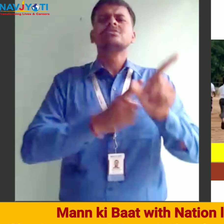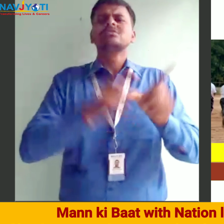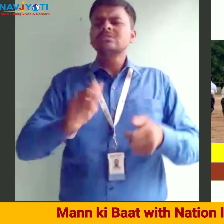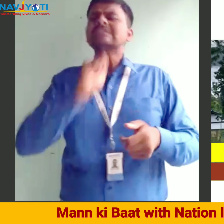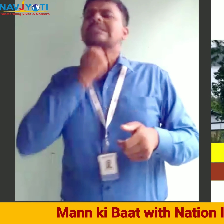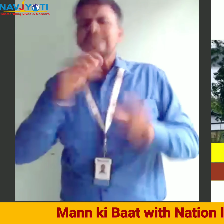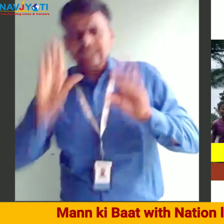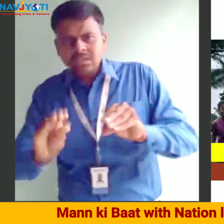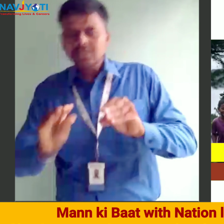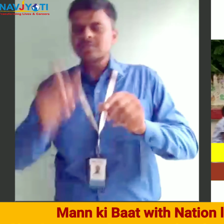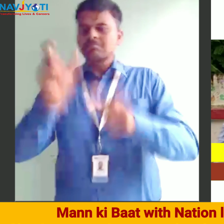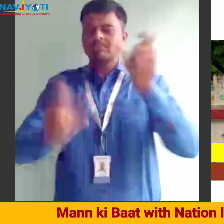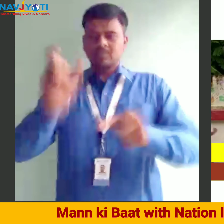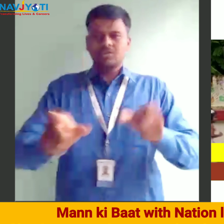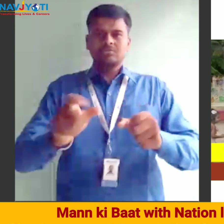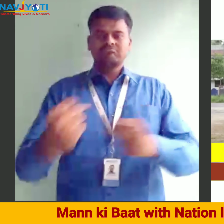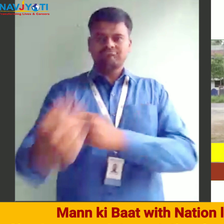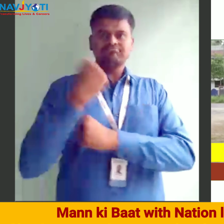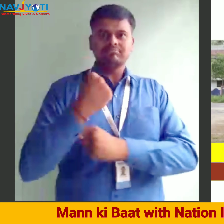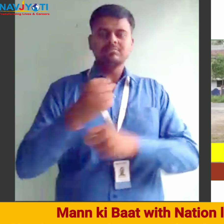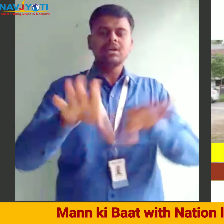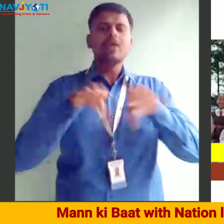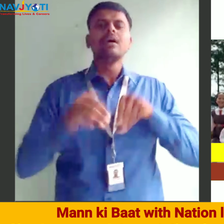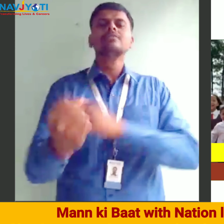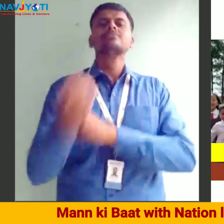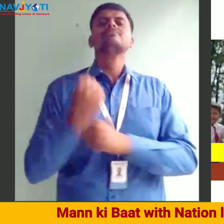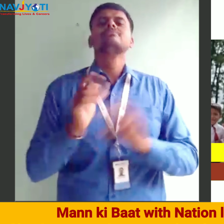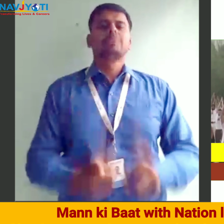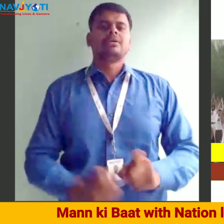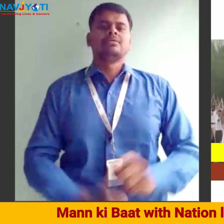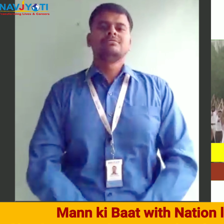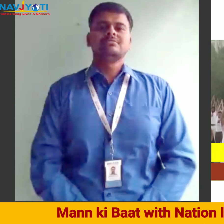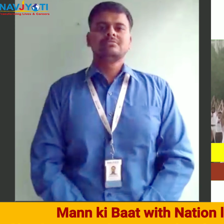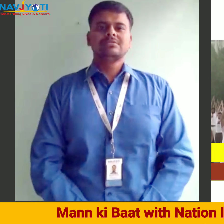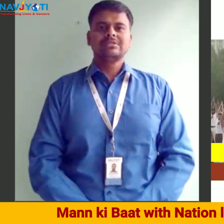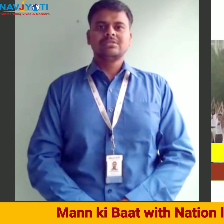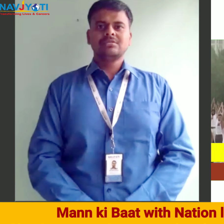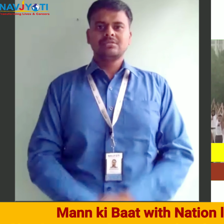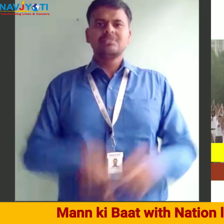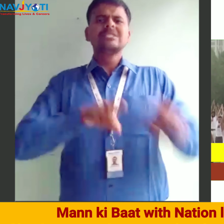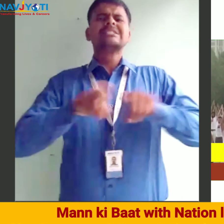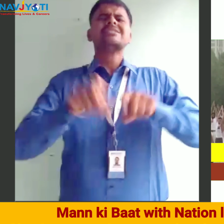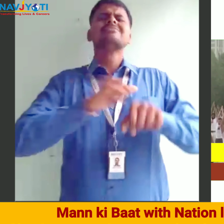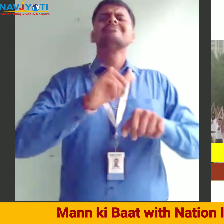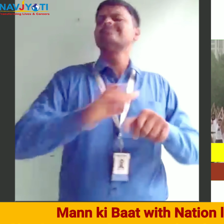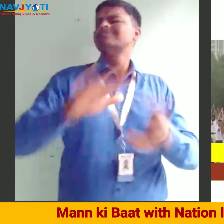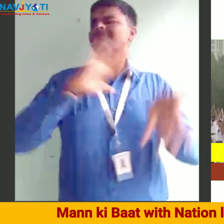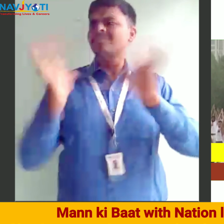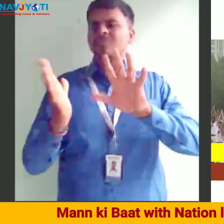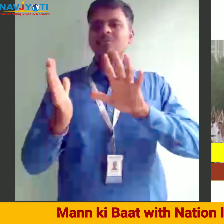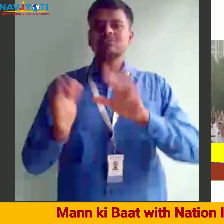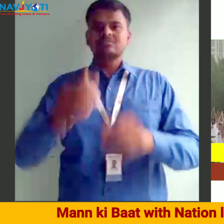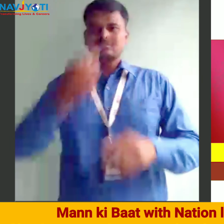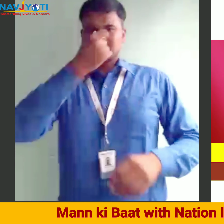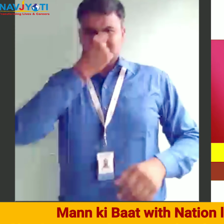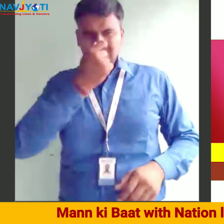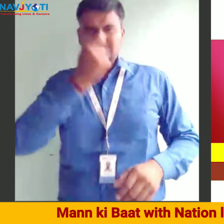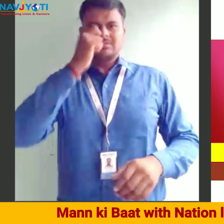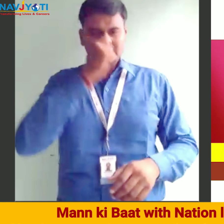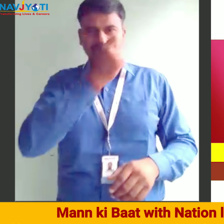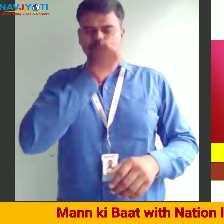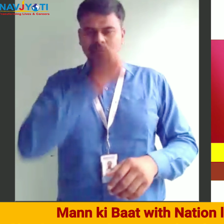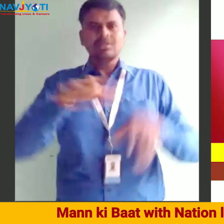हैं। भारत की युवा पीढ़ी को अब इस चुनौती को स्वीकार करना होगा। जैसे विश्व ने योग को